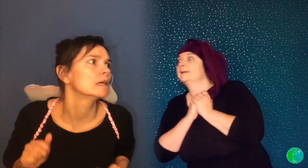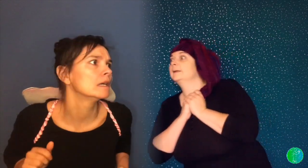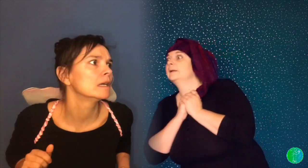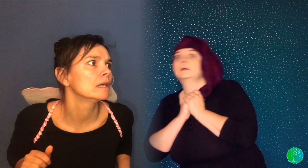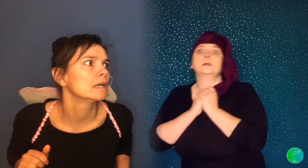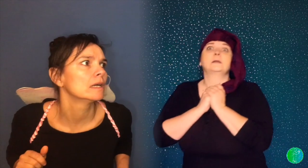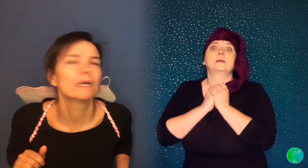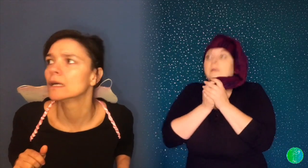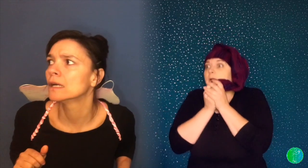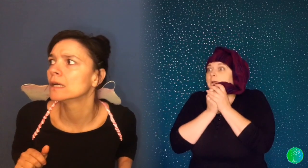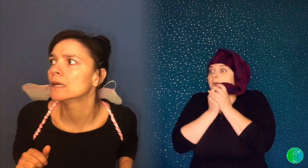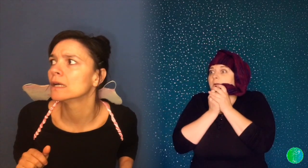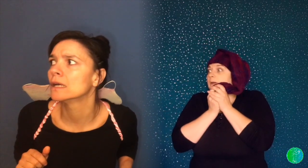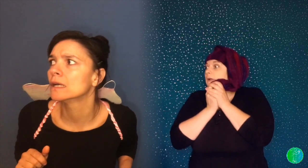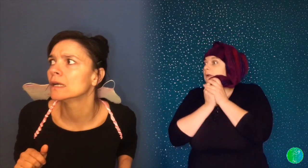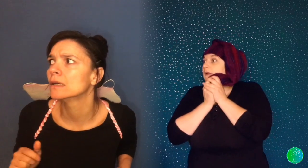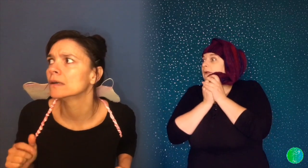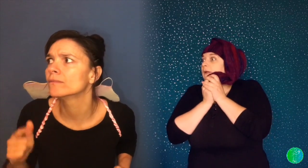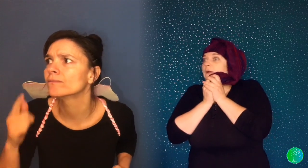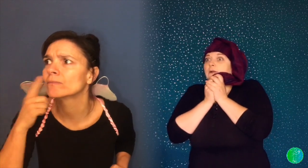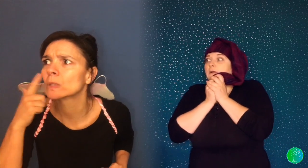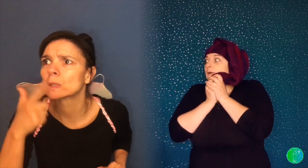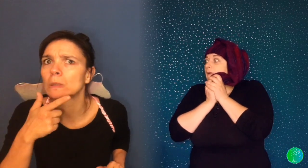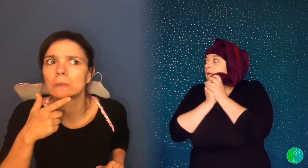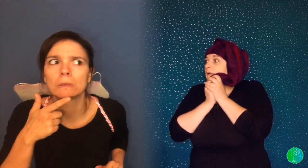amis regardent à l'extérieur.